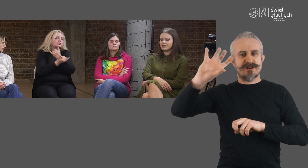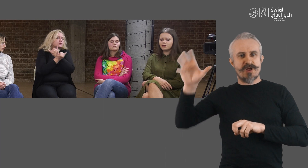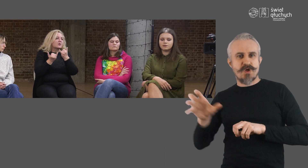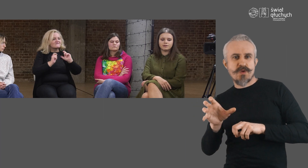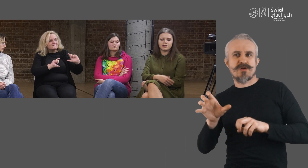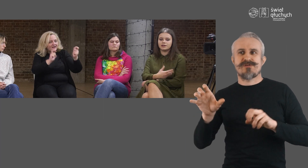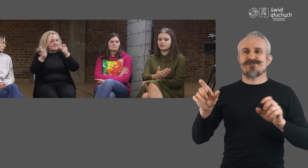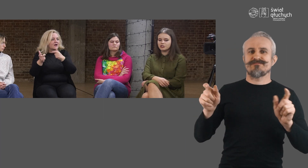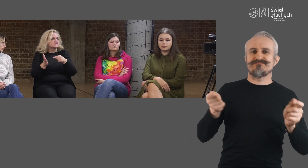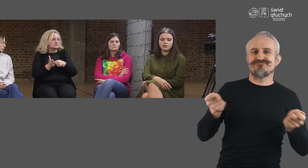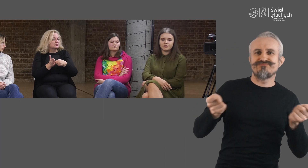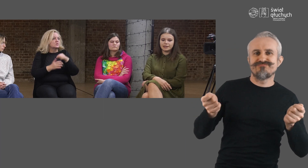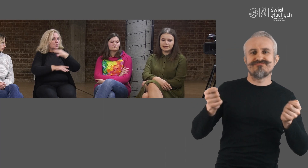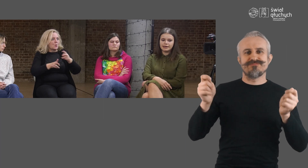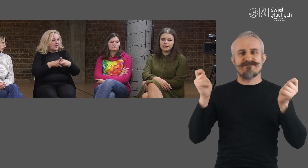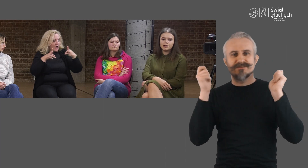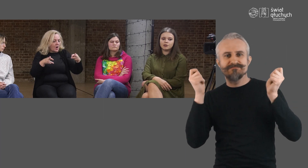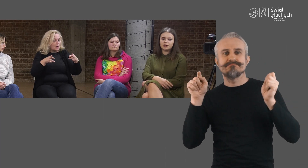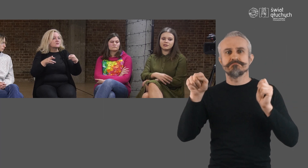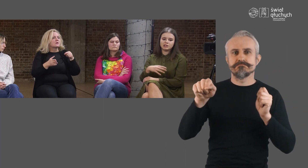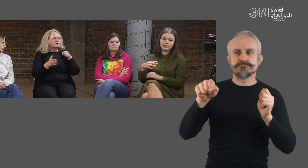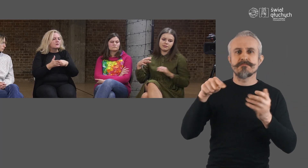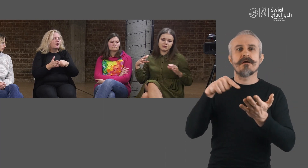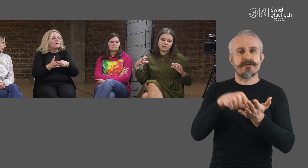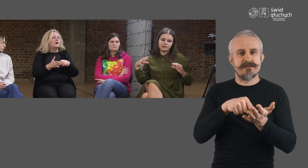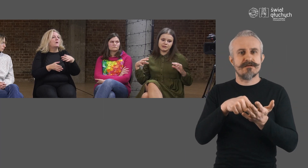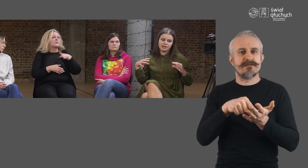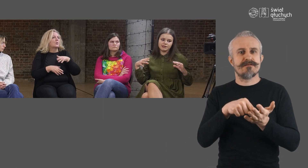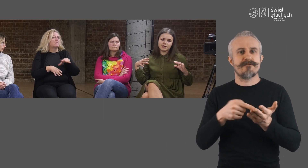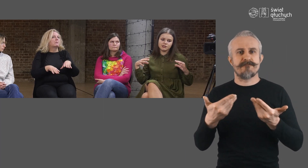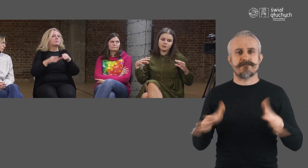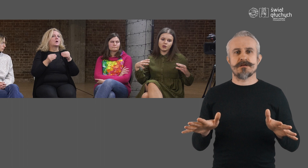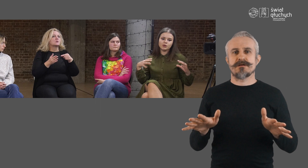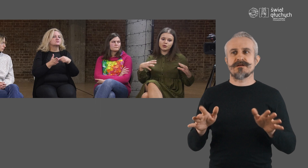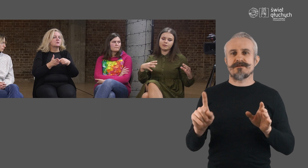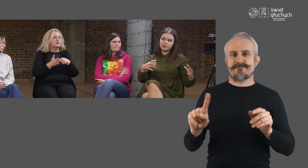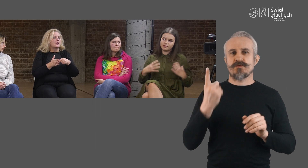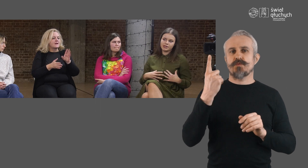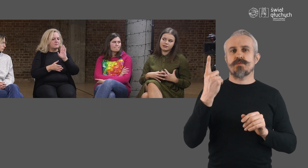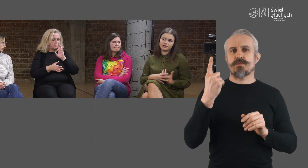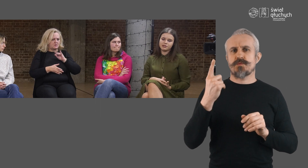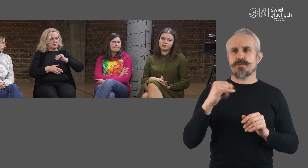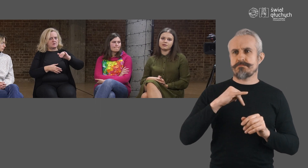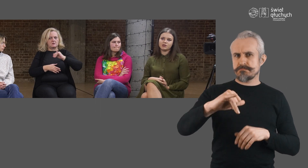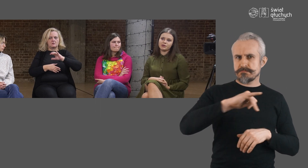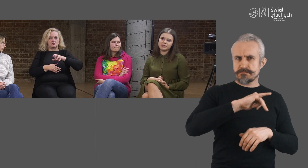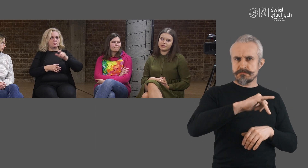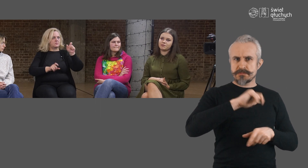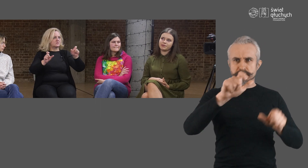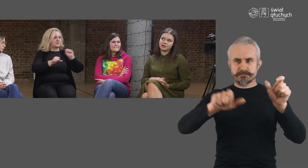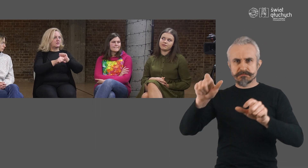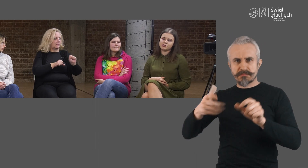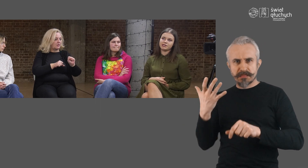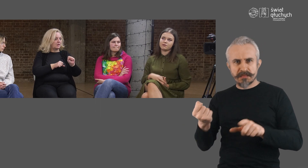różnych eventów w czasie studiów i tak dalej, dopiero zaczęłam znajdywać podobną grupę do mnie. I wyrobiłam